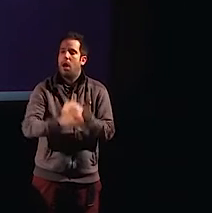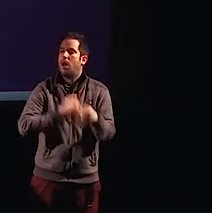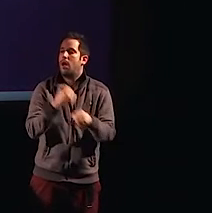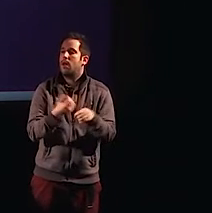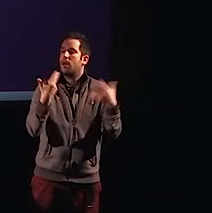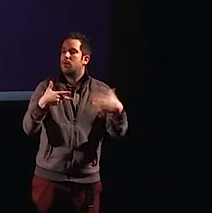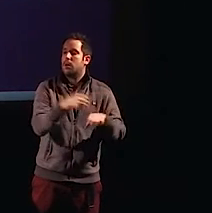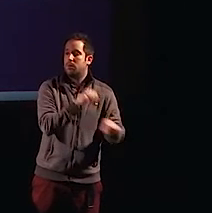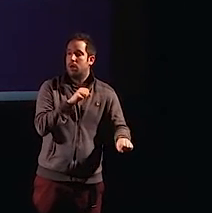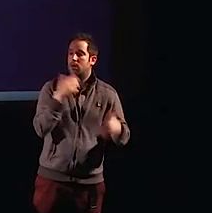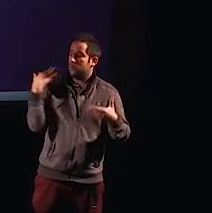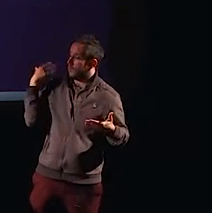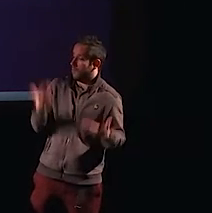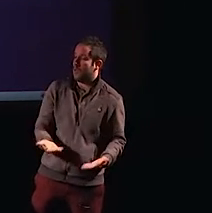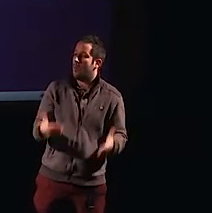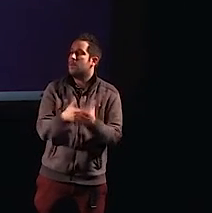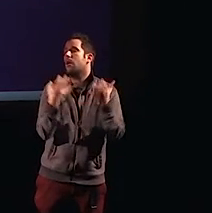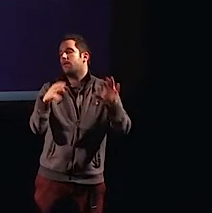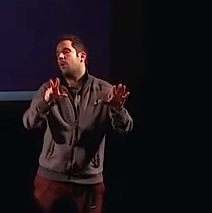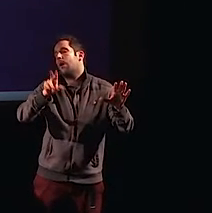siècle à nos jours. Enfin, nos jours, 1980.